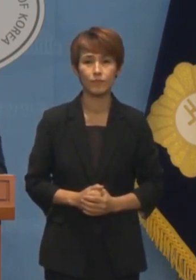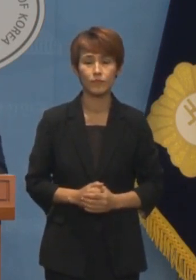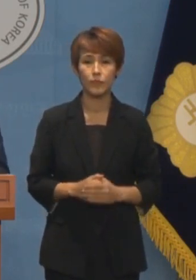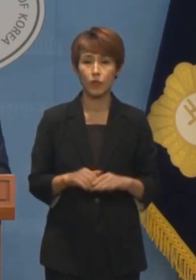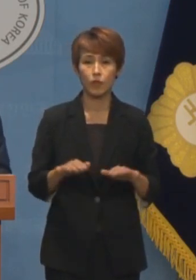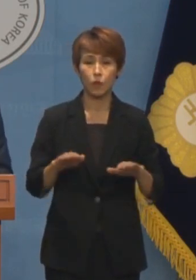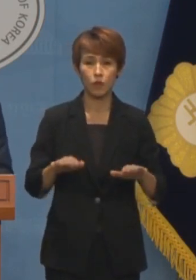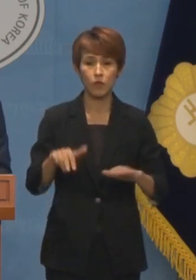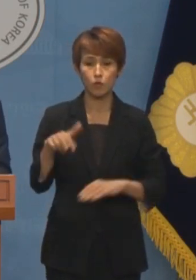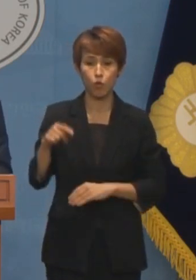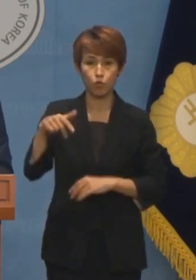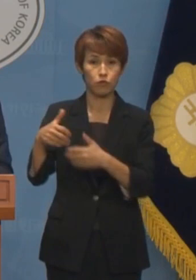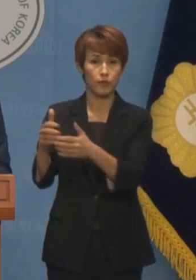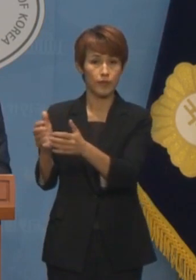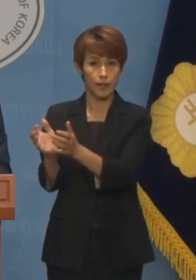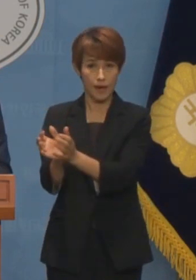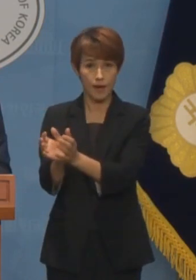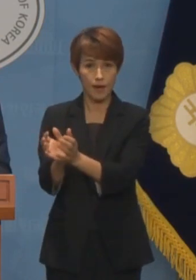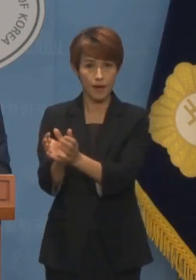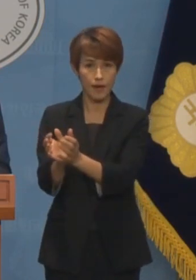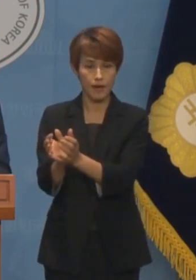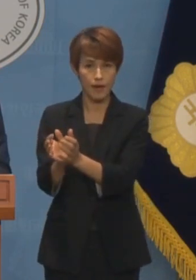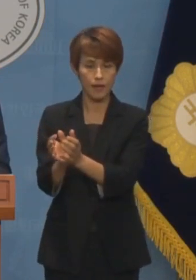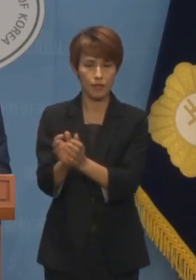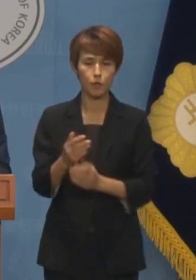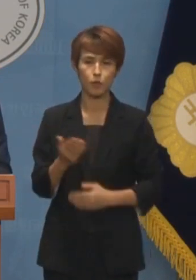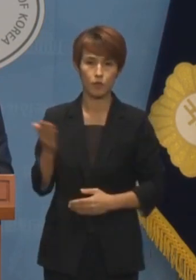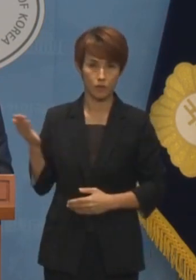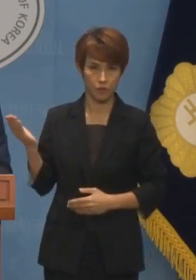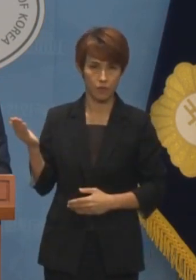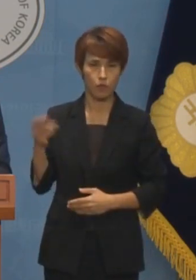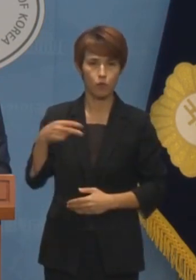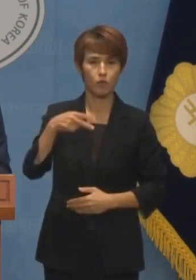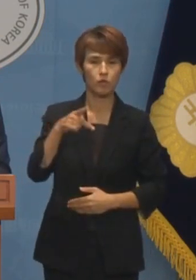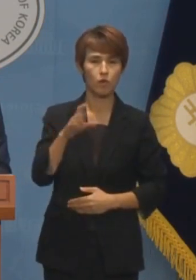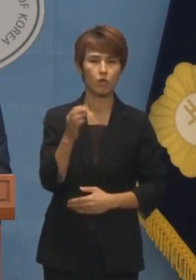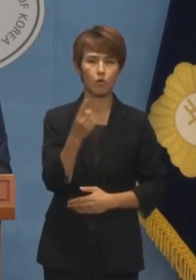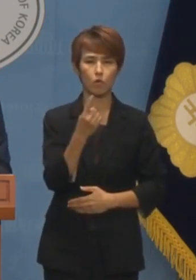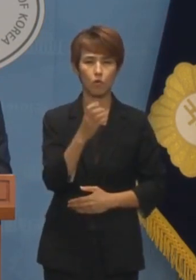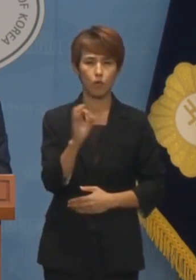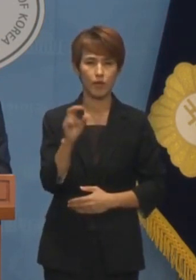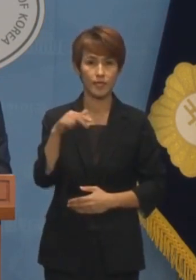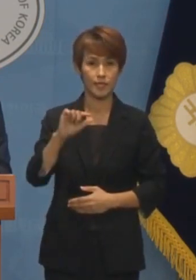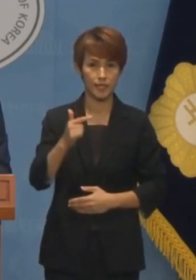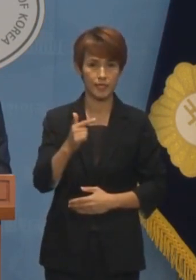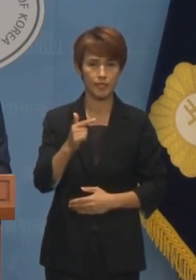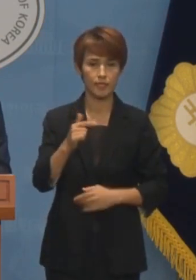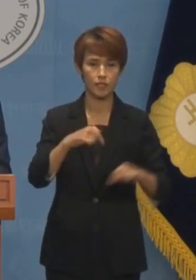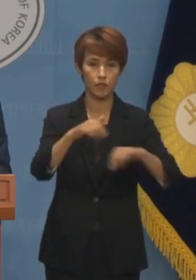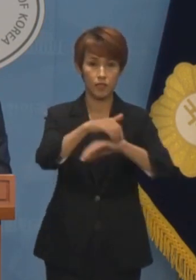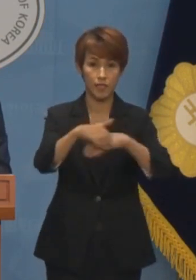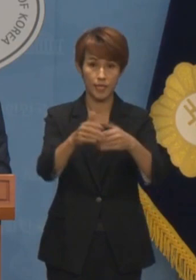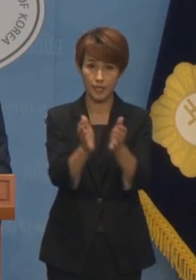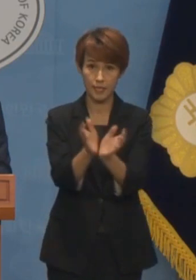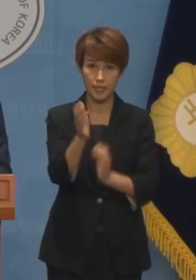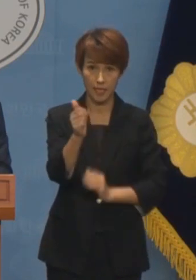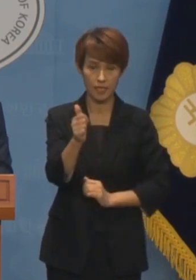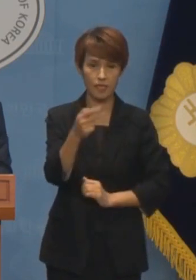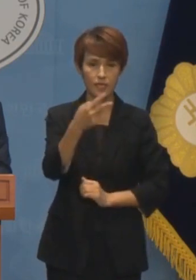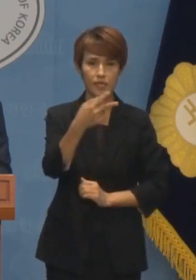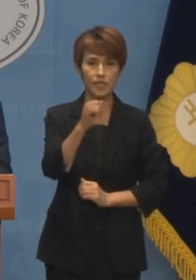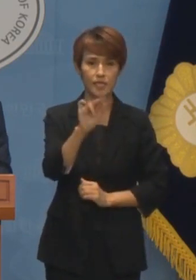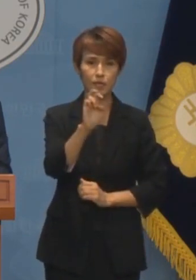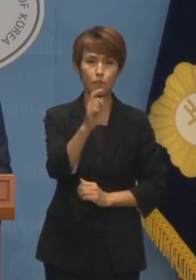오늘 조국혁신당 저 신장식 의원 그리고 서왕진 정책위 의장 이렇게 두 사람은